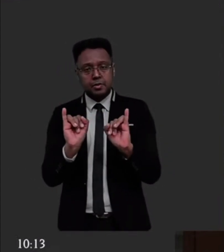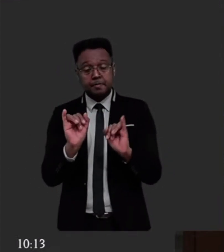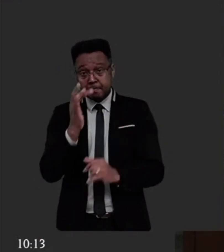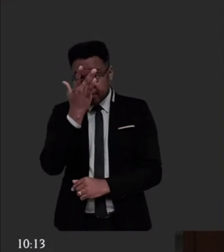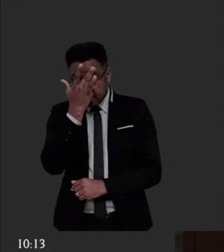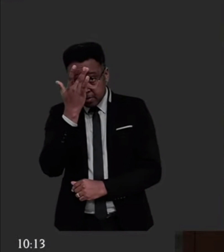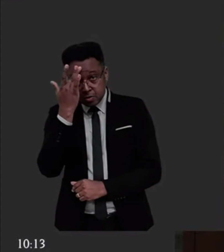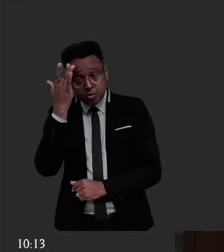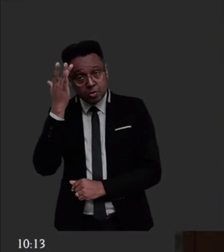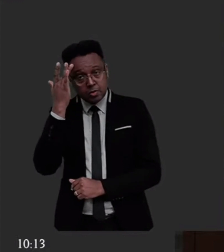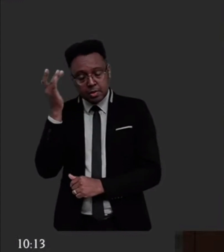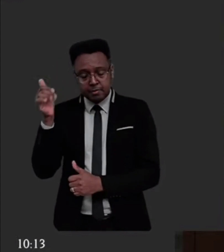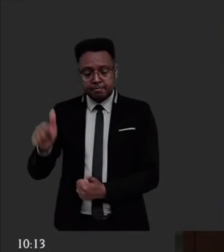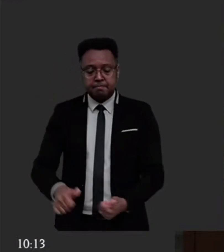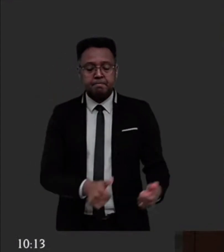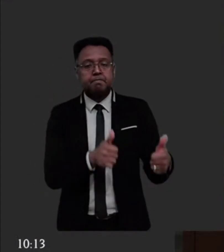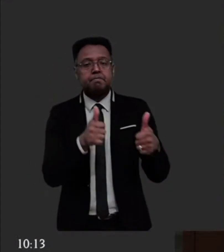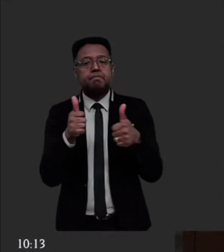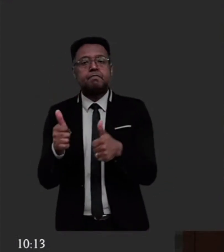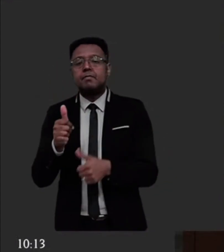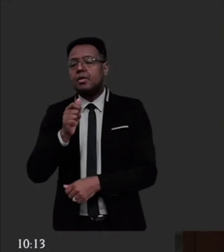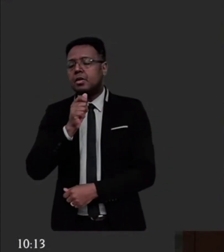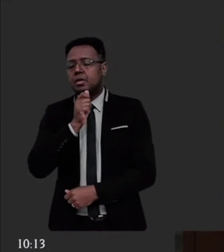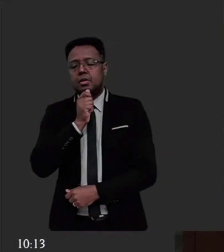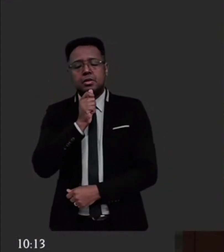o testemunho desta bendita graça.